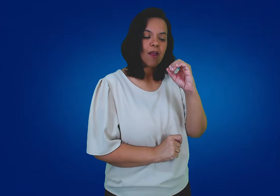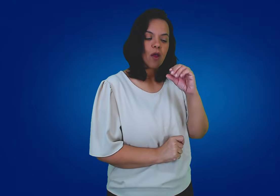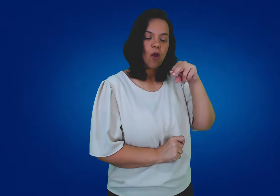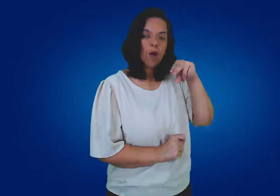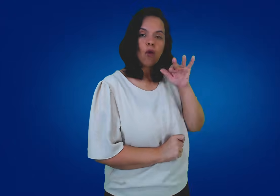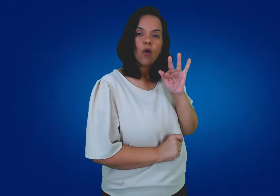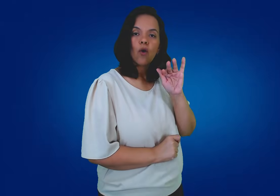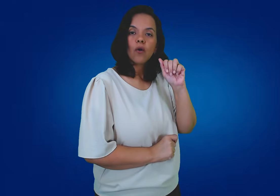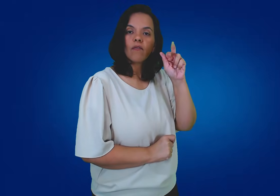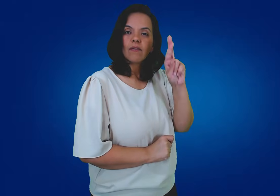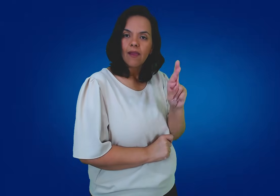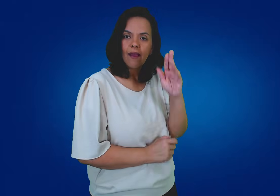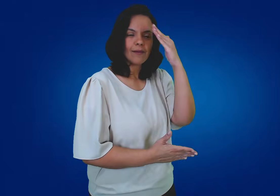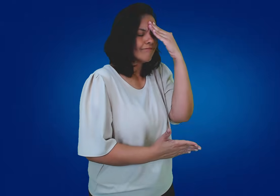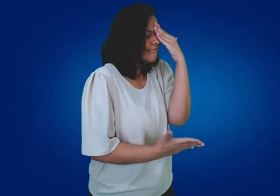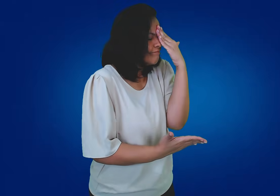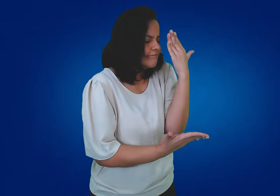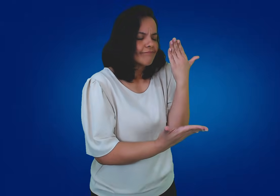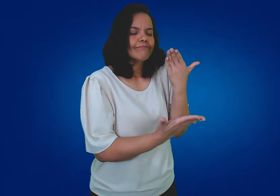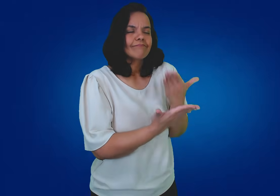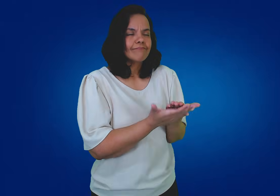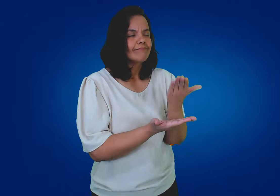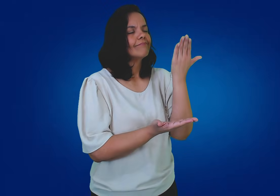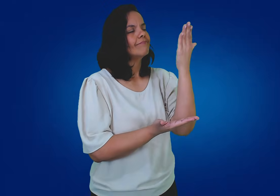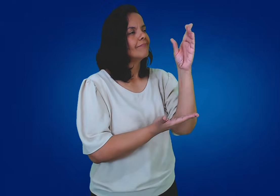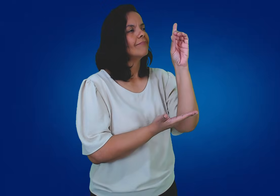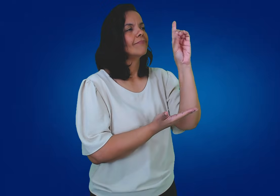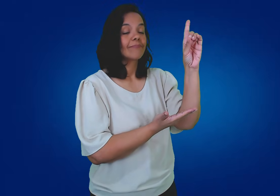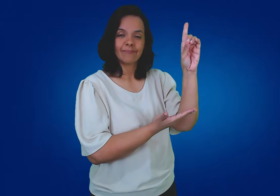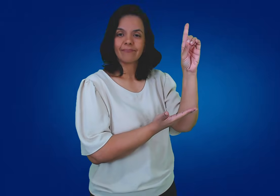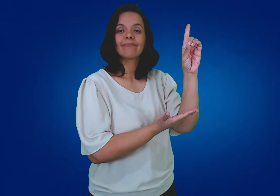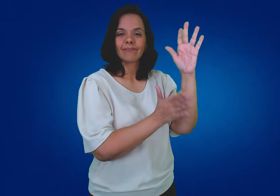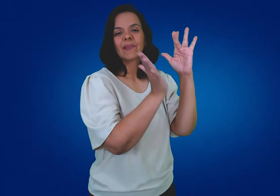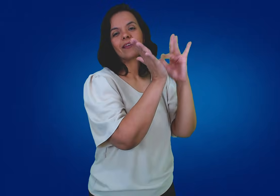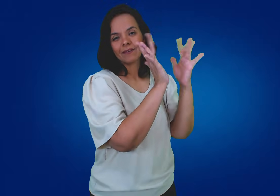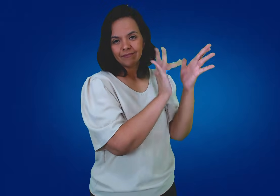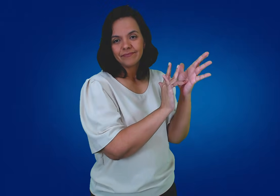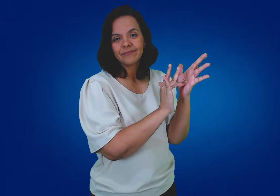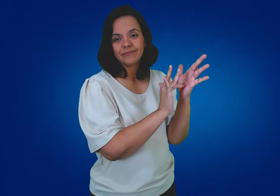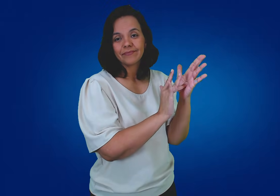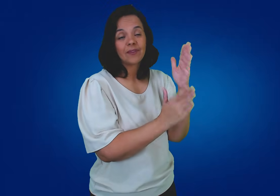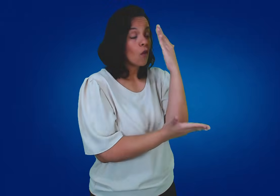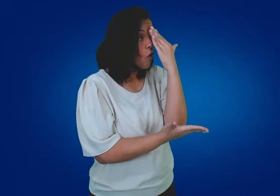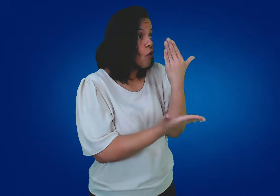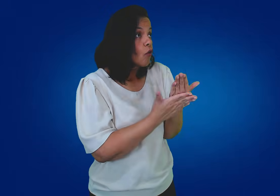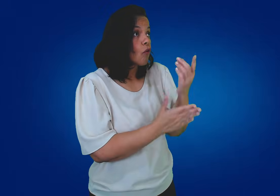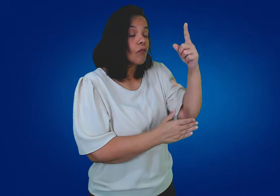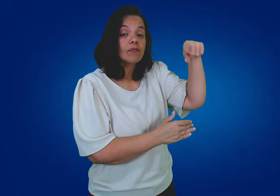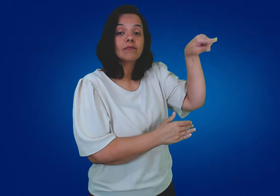Também nós estudamos sobre confiar. Confiar em Deus, confiar em Jesus Cristo.